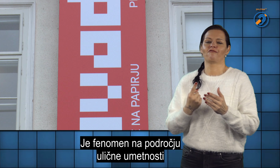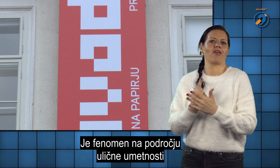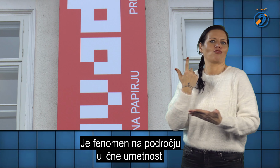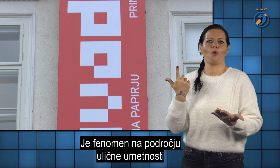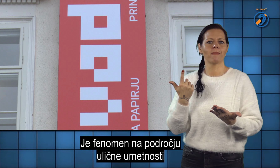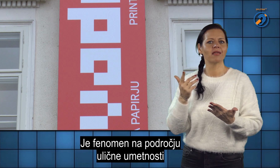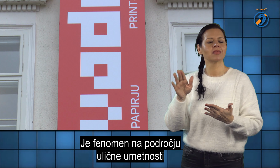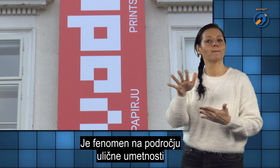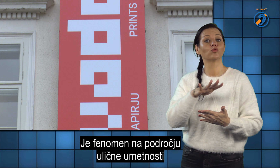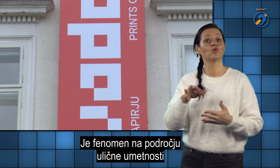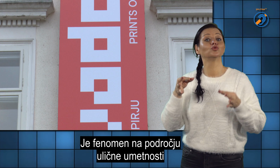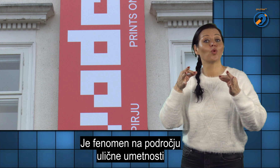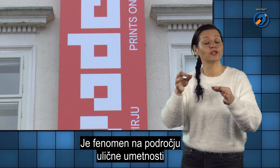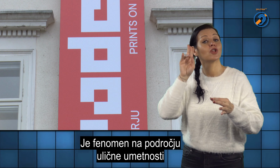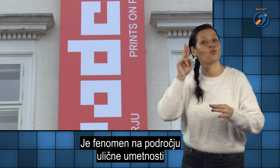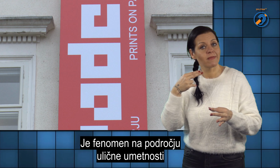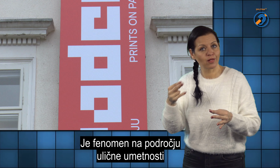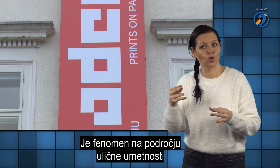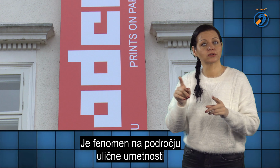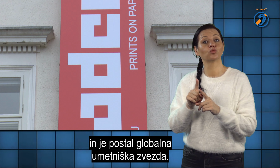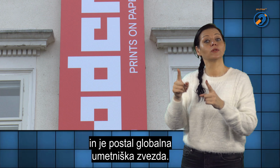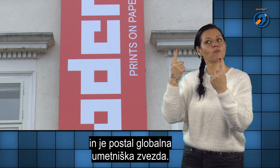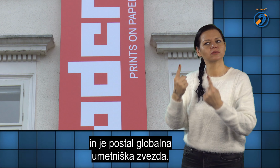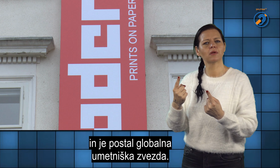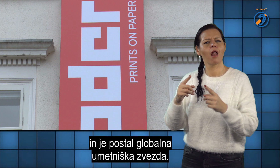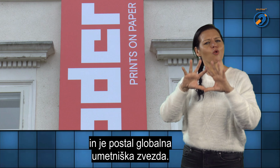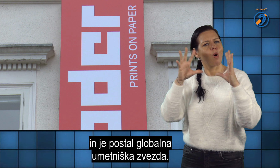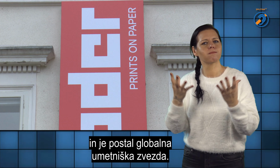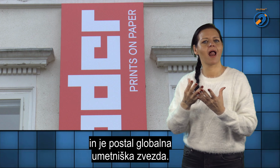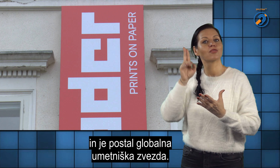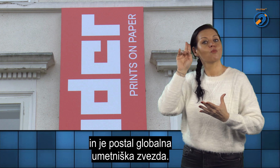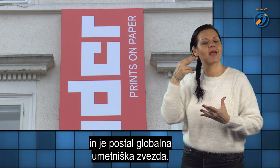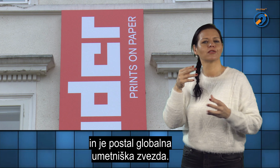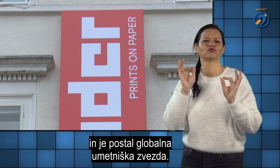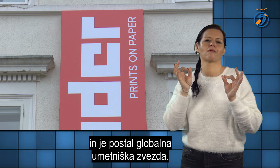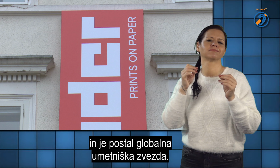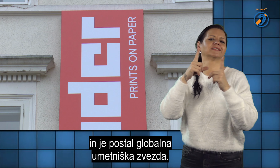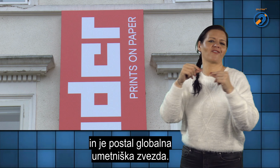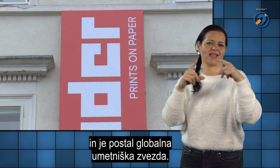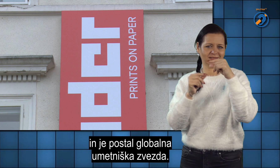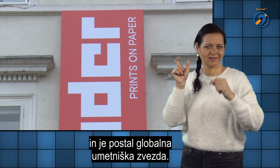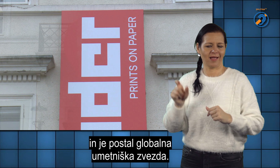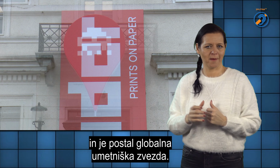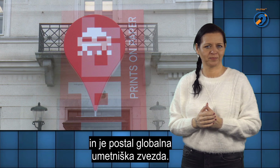na področju ulične umetnosti in je postal globalna umetniška zvezda.